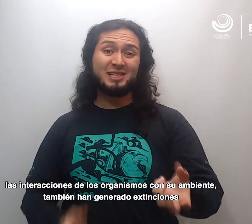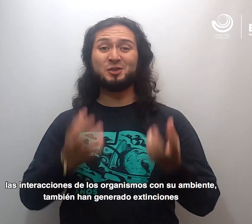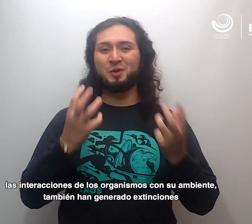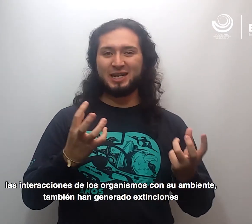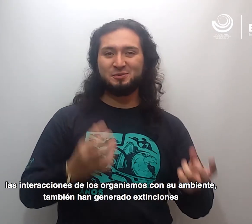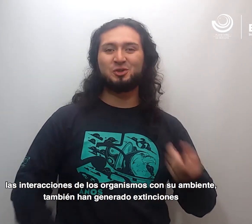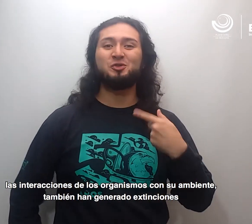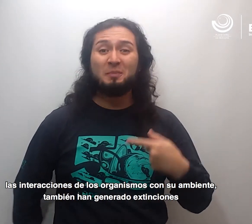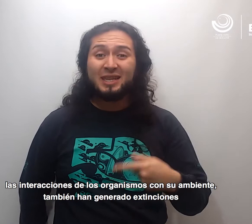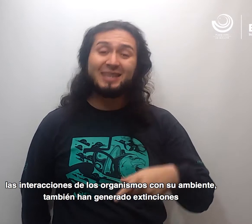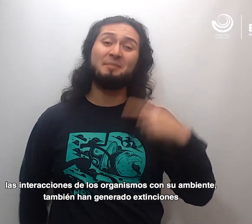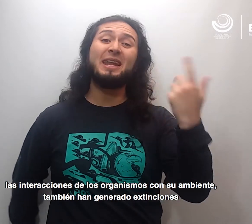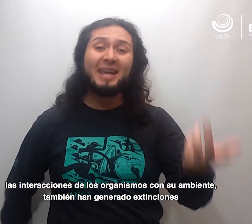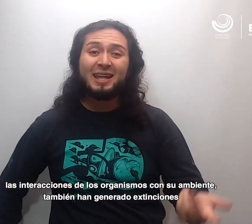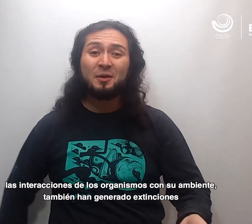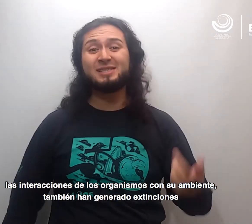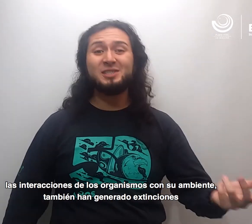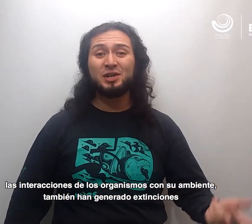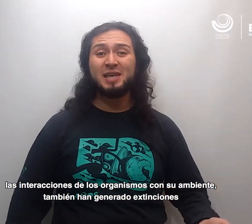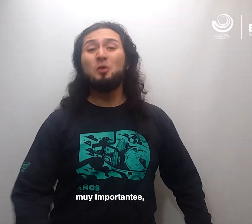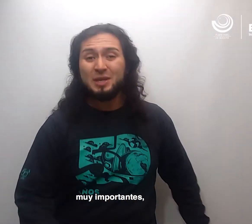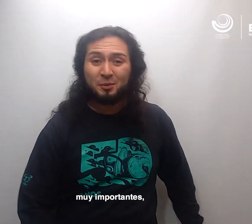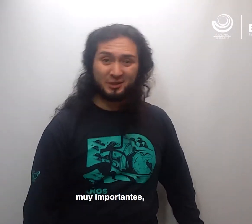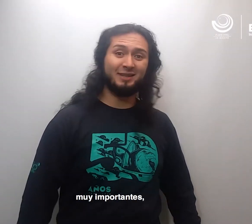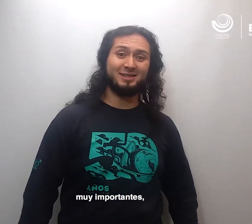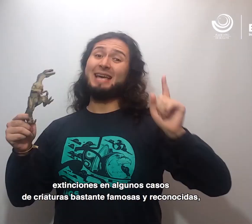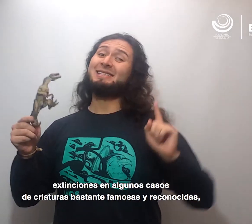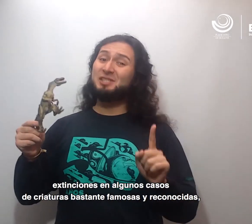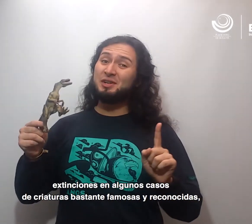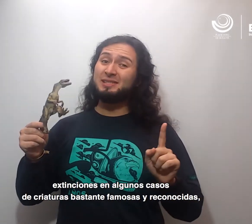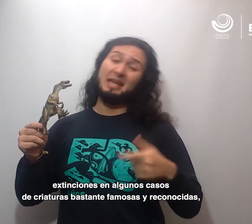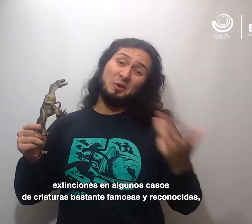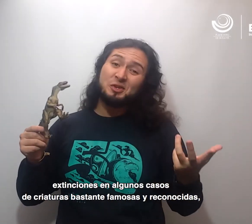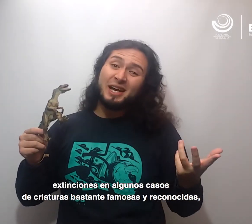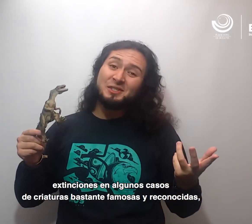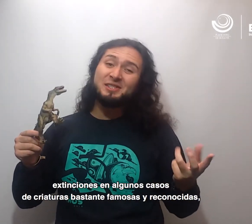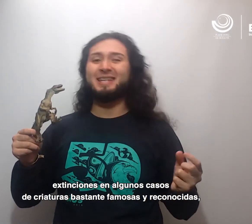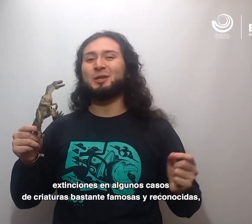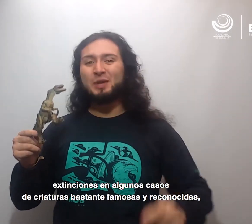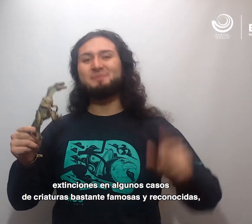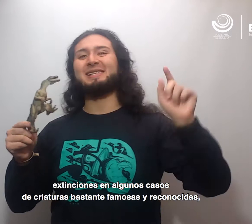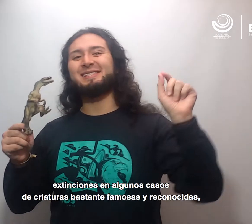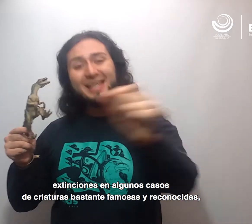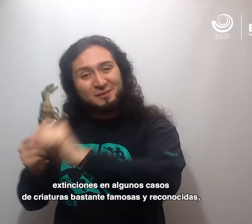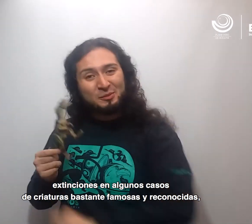de los organismos con su ambiente también han generado extinciones muy importantes. Extinciones, en algunos casos, de criaturas bastante famosas